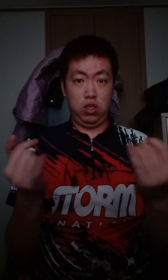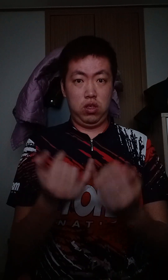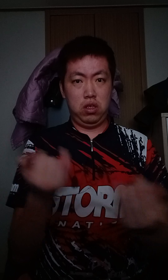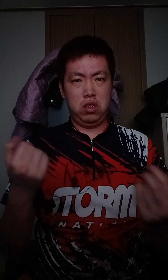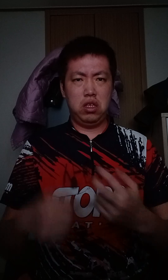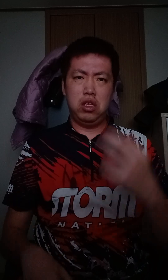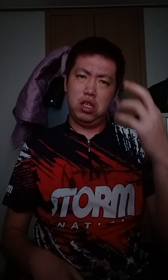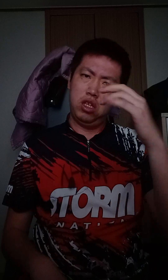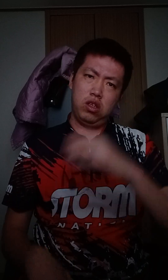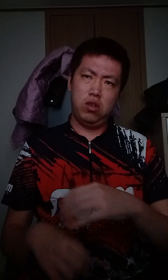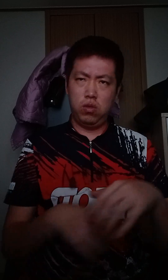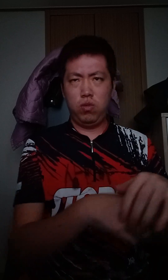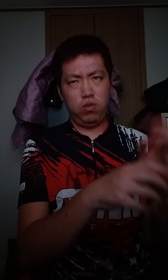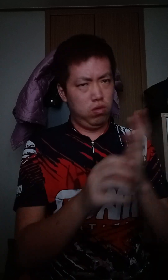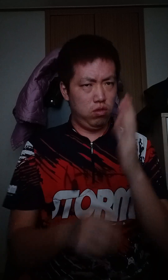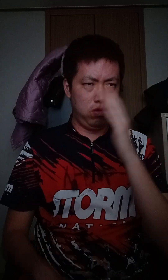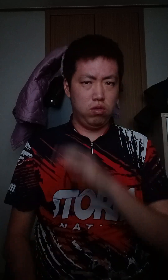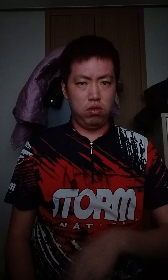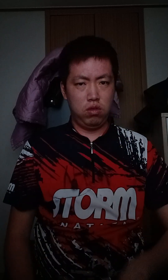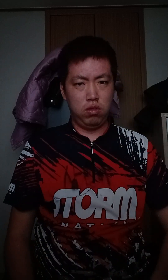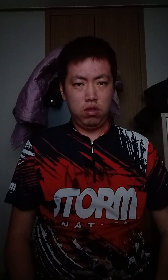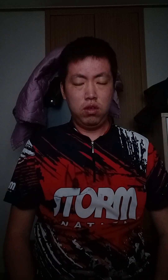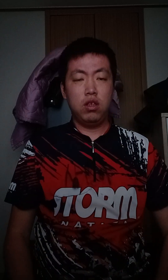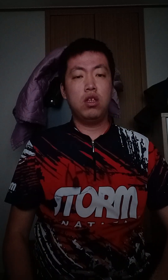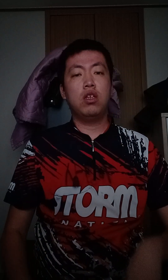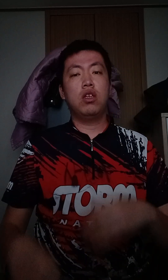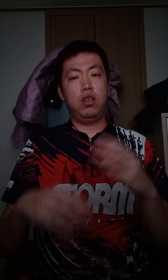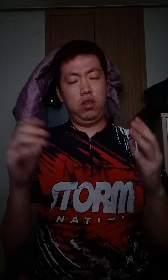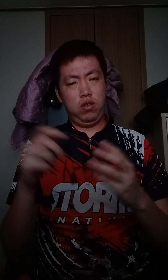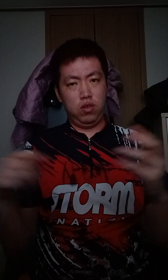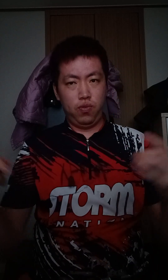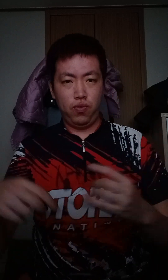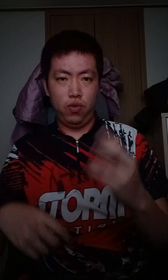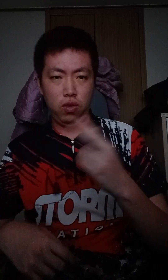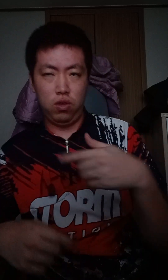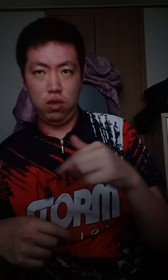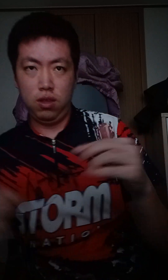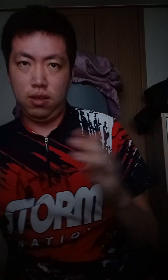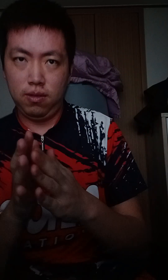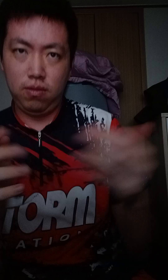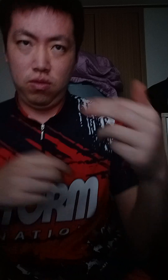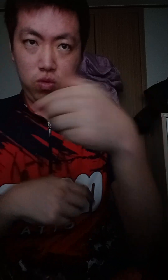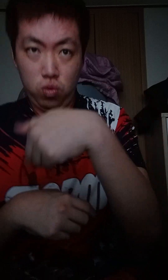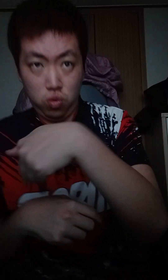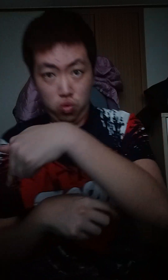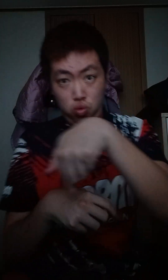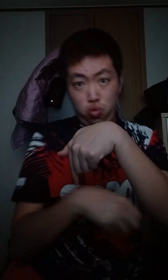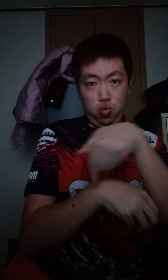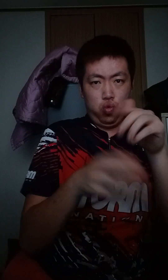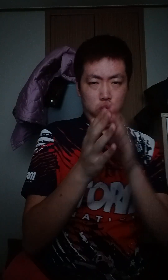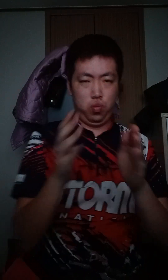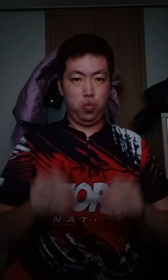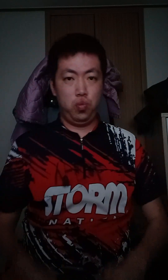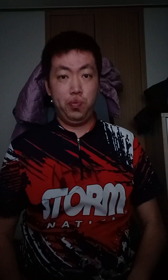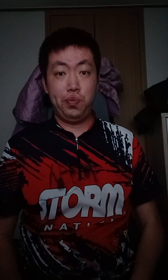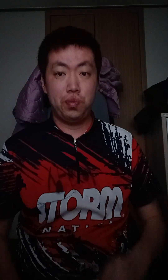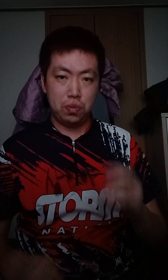차에 계속 못 나오고 계셨어요. 사고는 버스의 갑작스런 유턴에서 시작됐습니다. 해당 버스는 창원에서